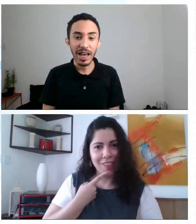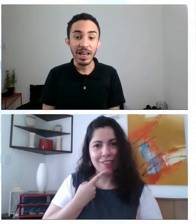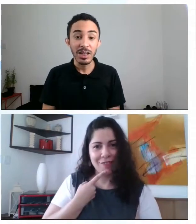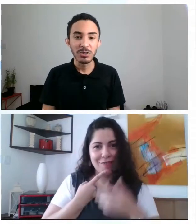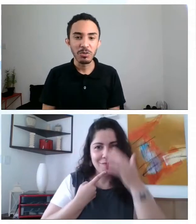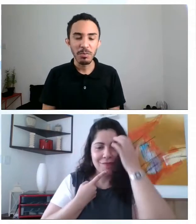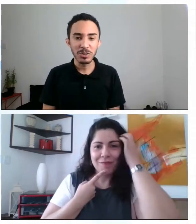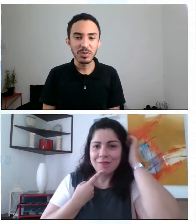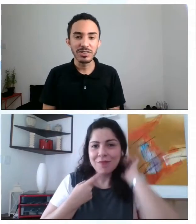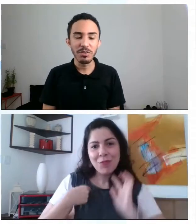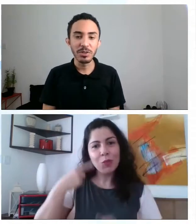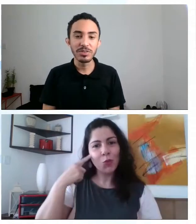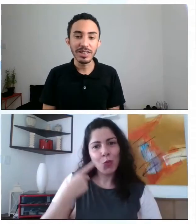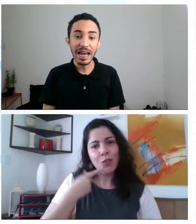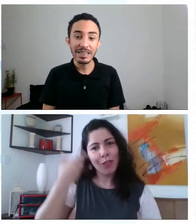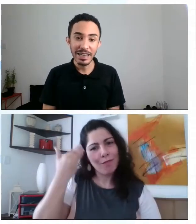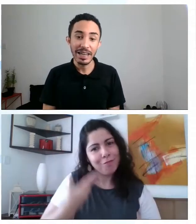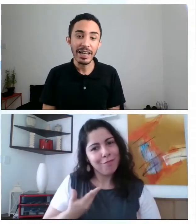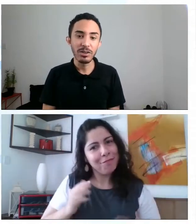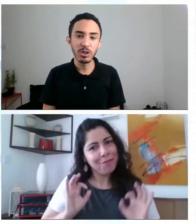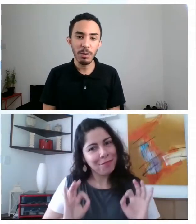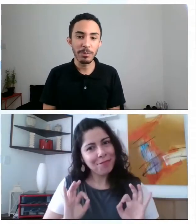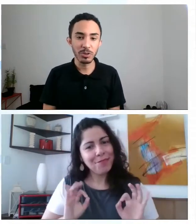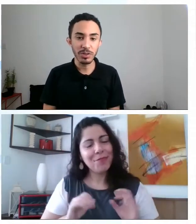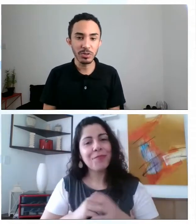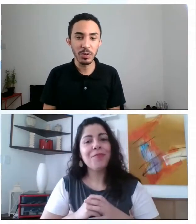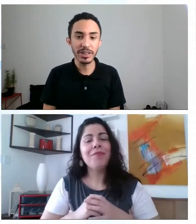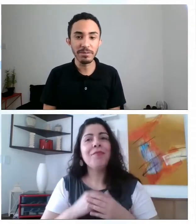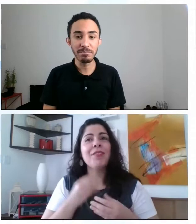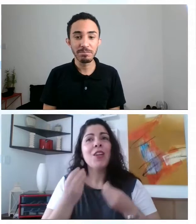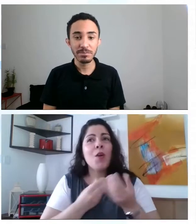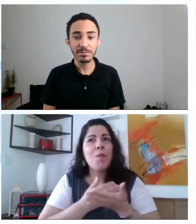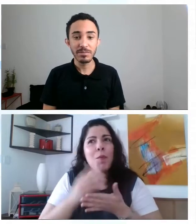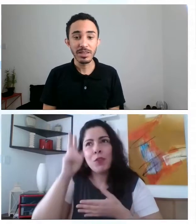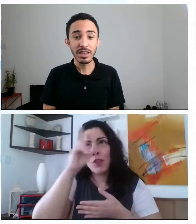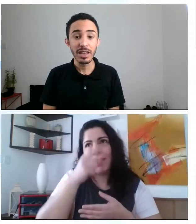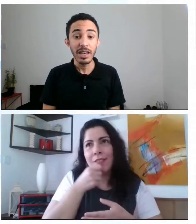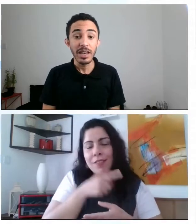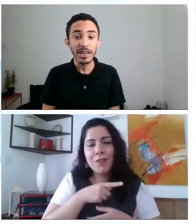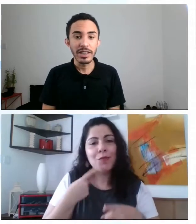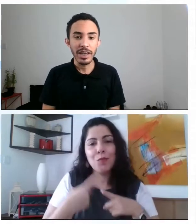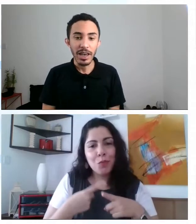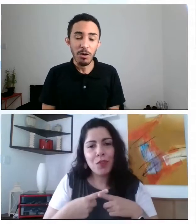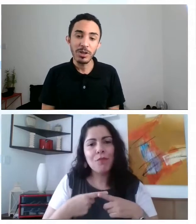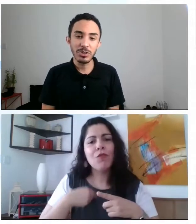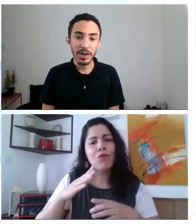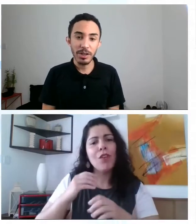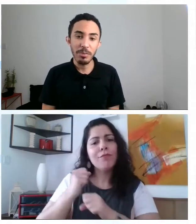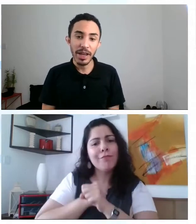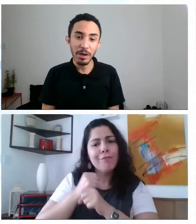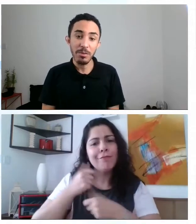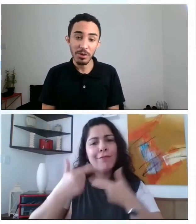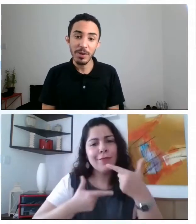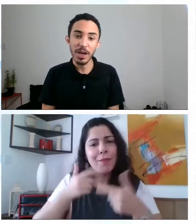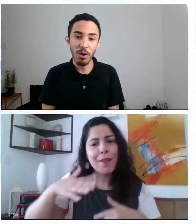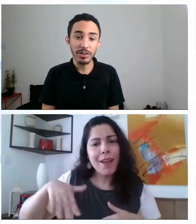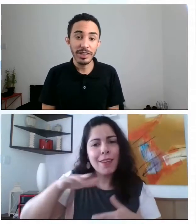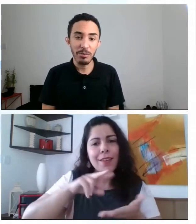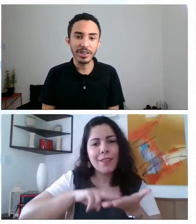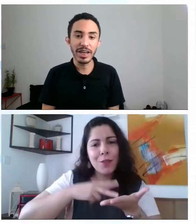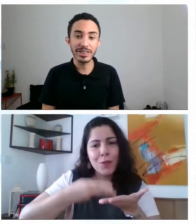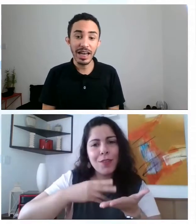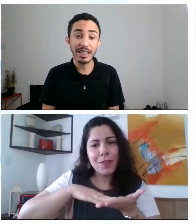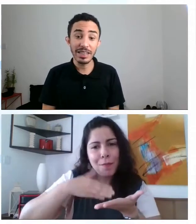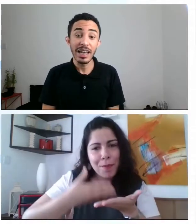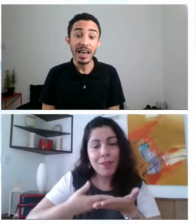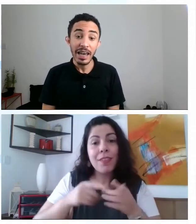de falar sobre uma situação inusitada, né? Eu sou uma pessoa surda e uma história que eu me lembro, que eu me recordo